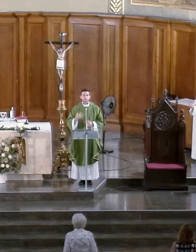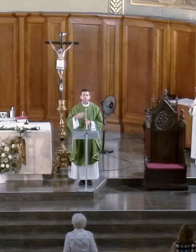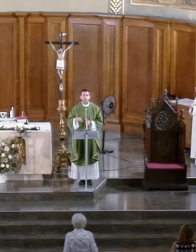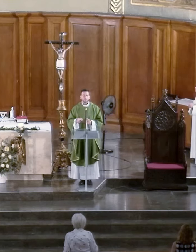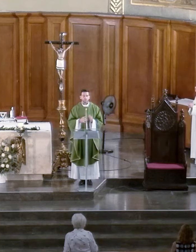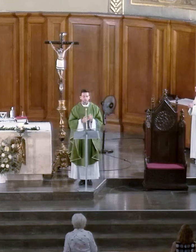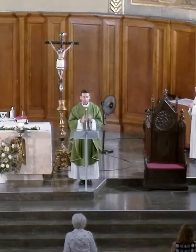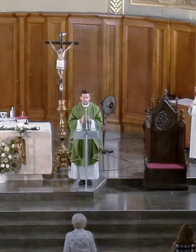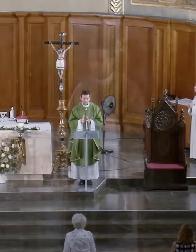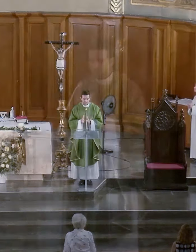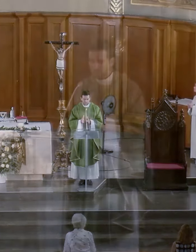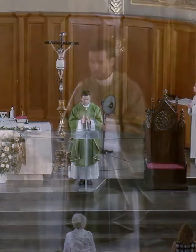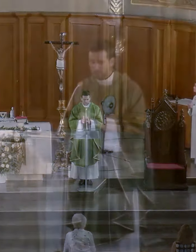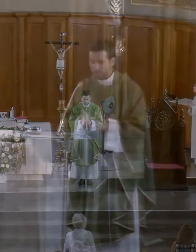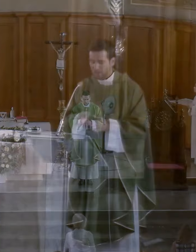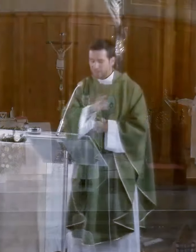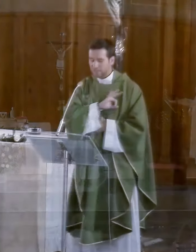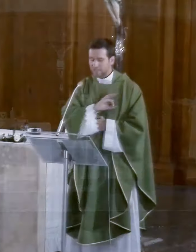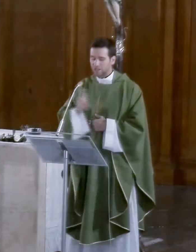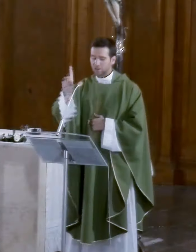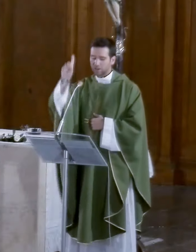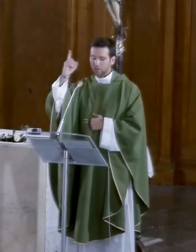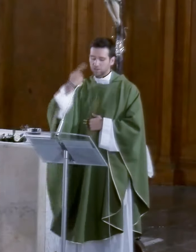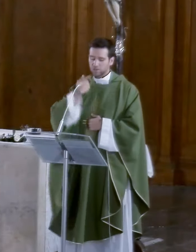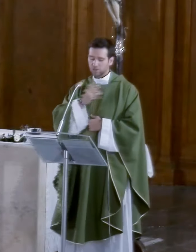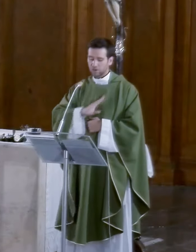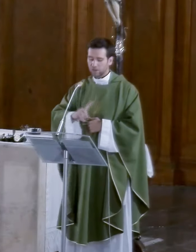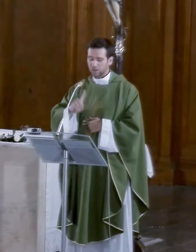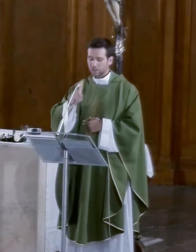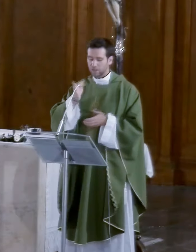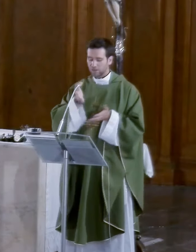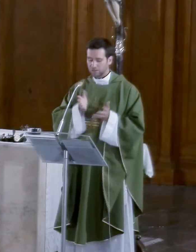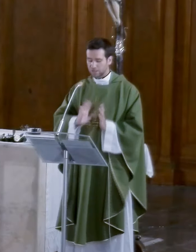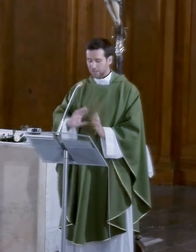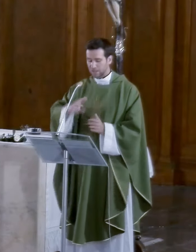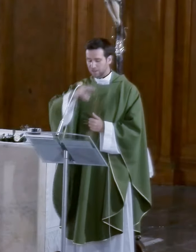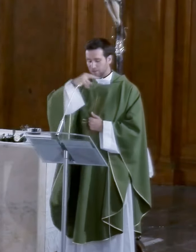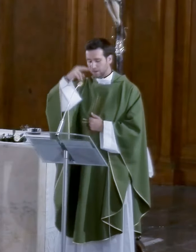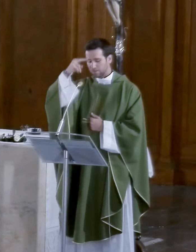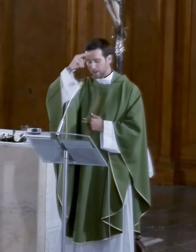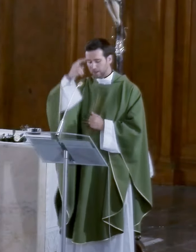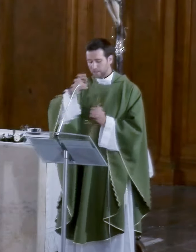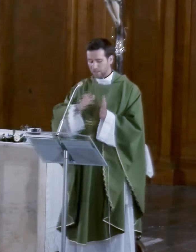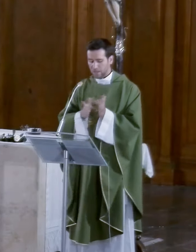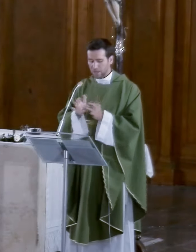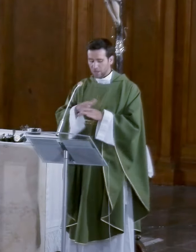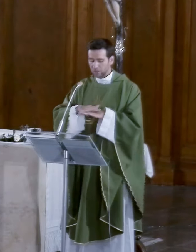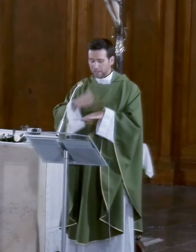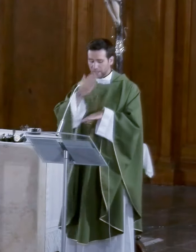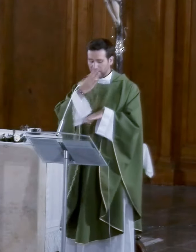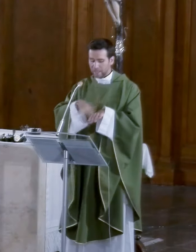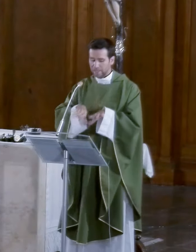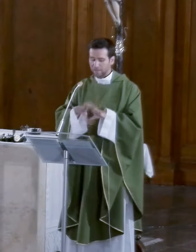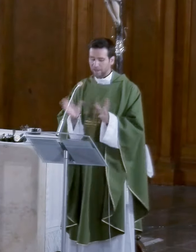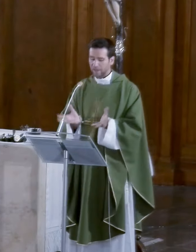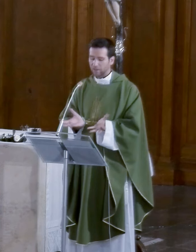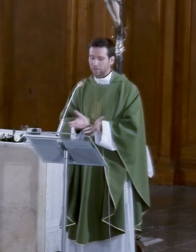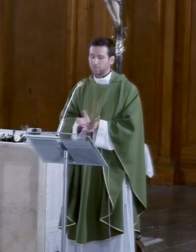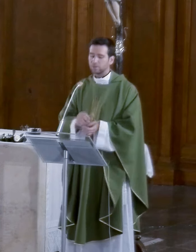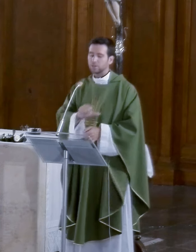Señor Hijo único Jesucristo, Señor Dios, Cordero de Dios, Hijo del Padre, tú que quitas